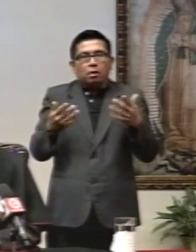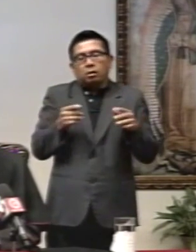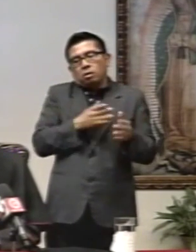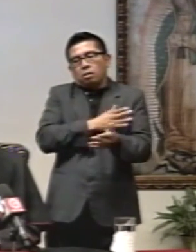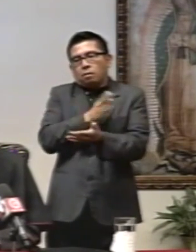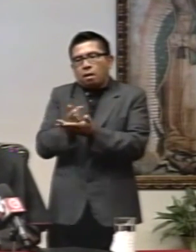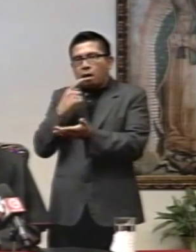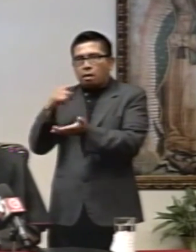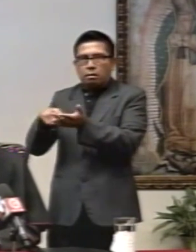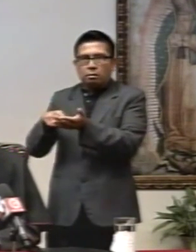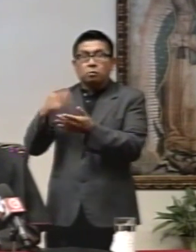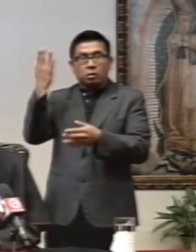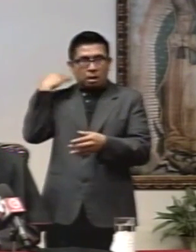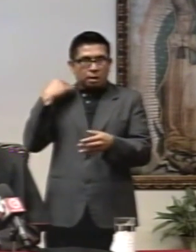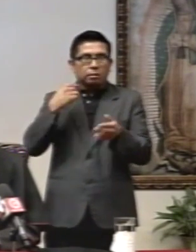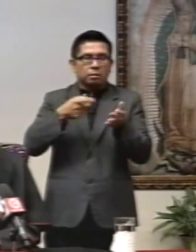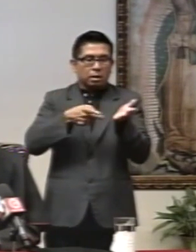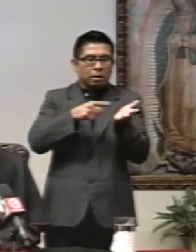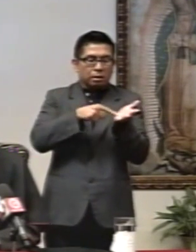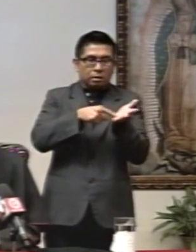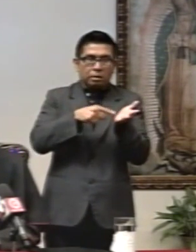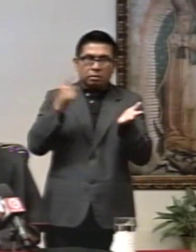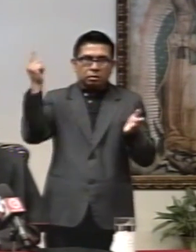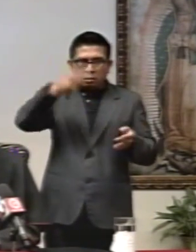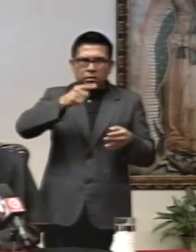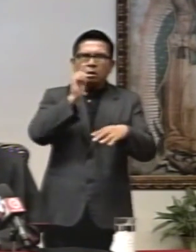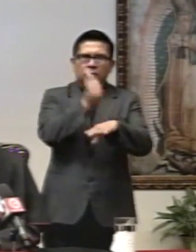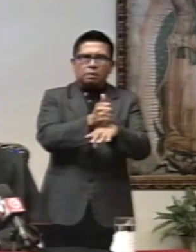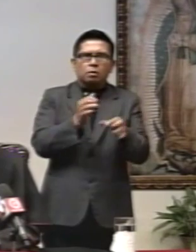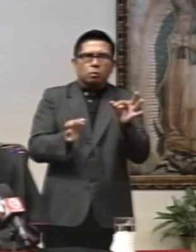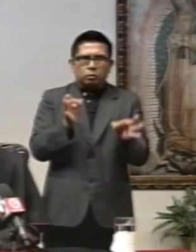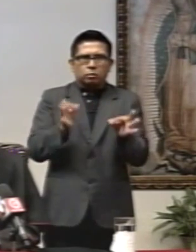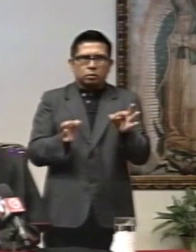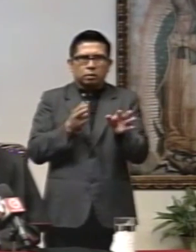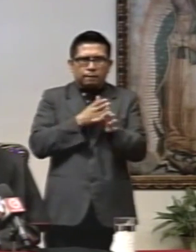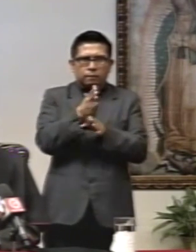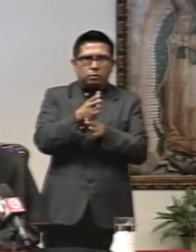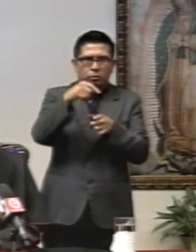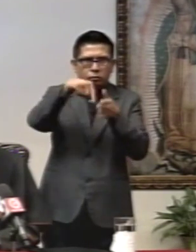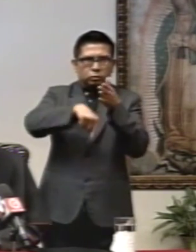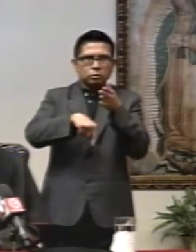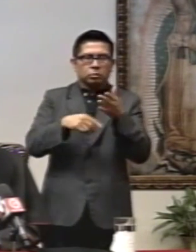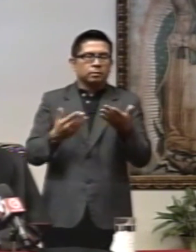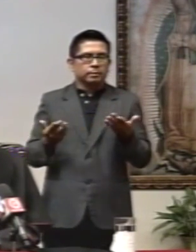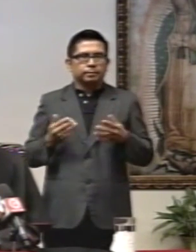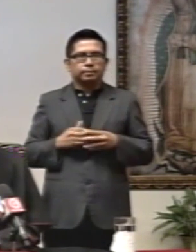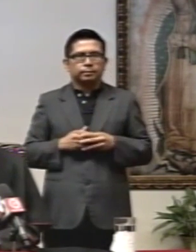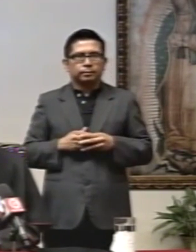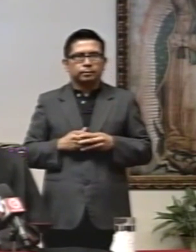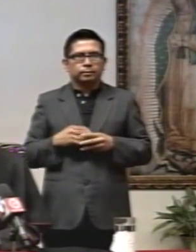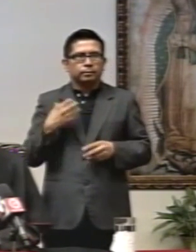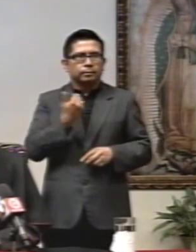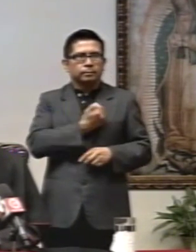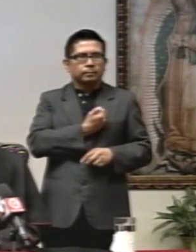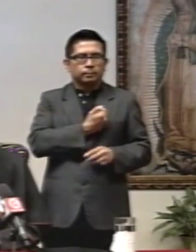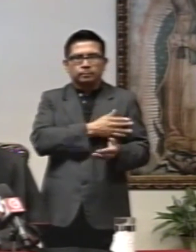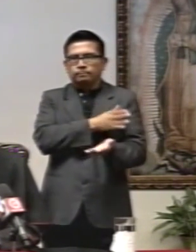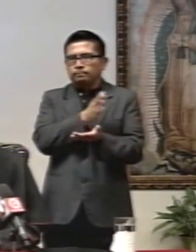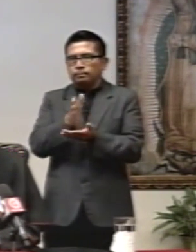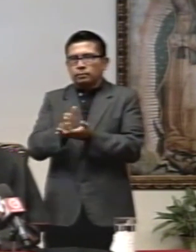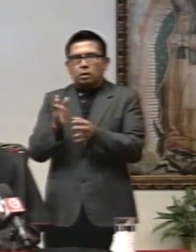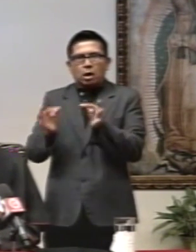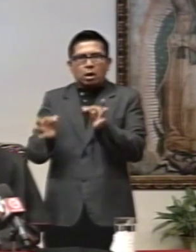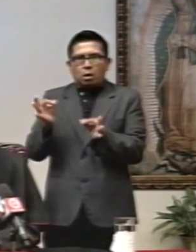misma sugirió. No hay la forma de una justicia transicional. Entonces, vamos